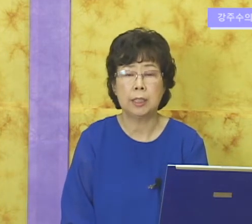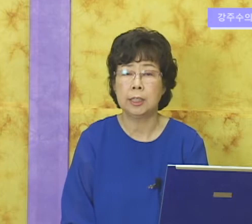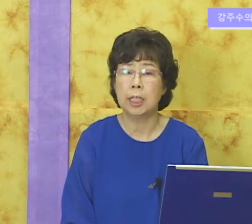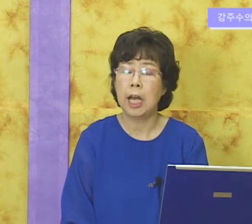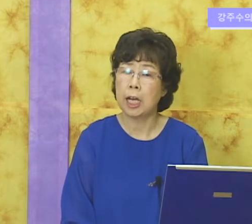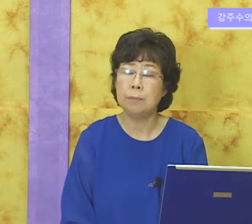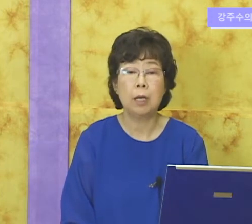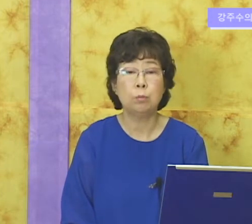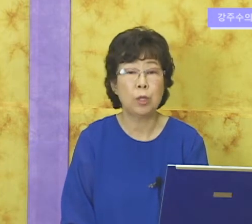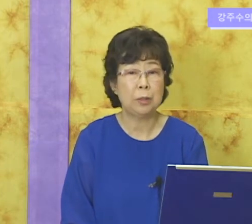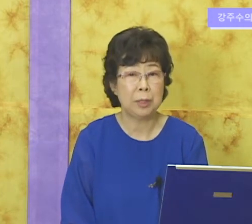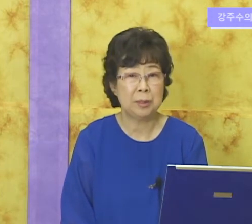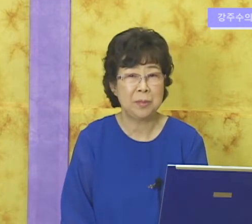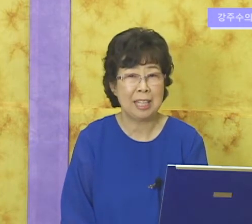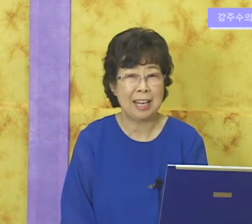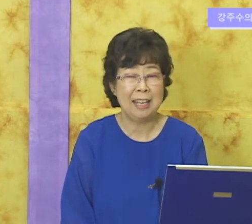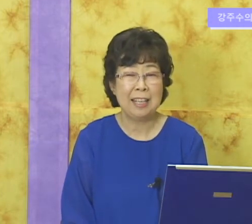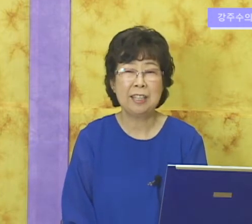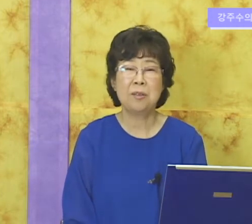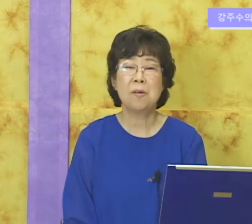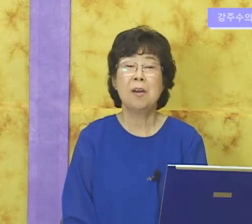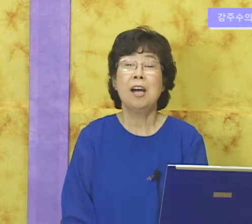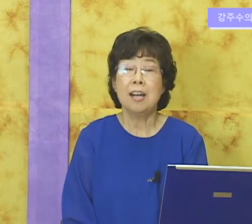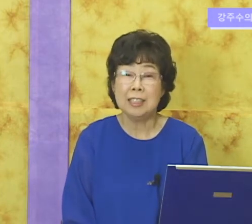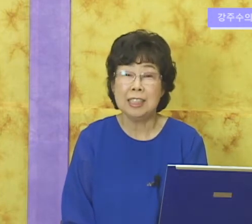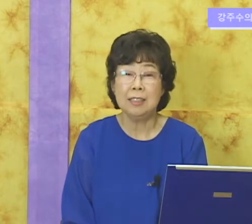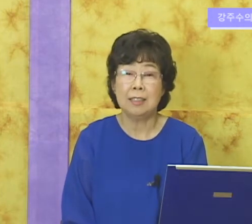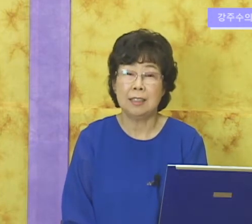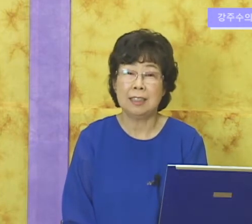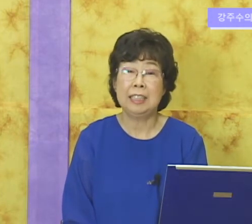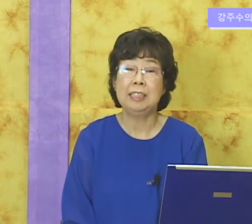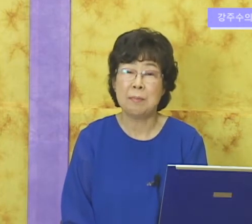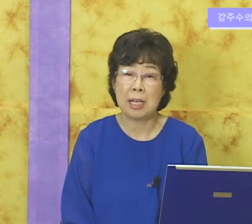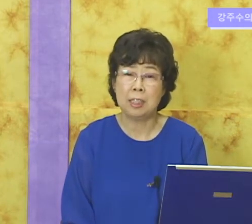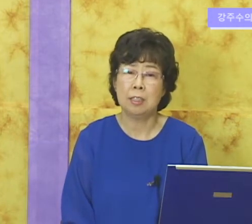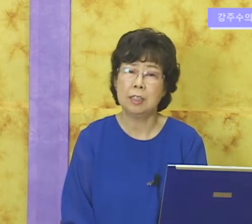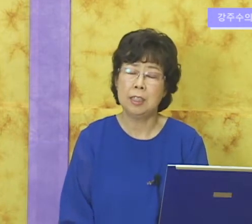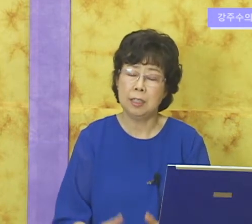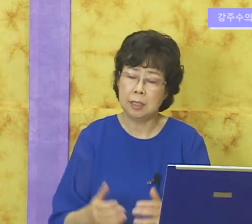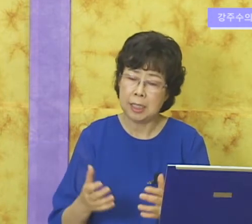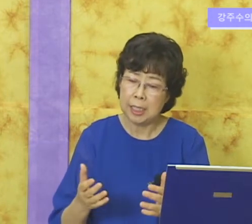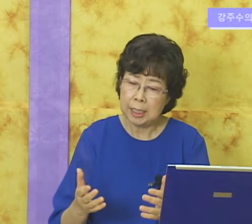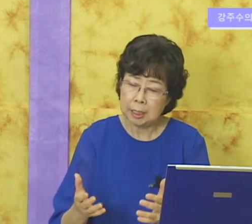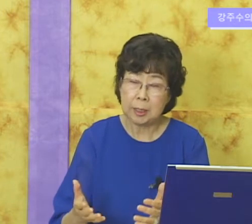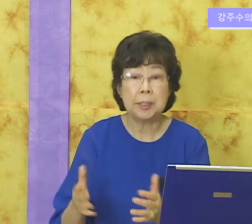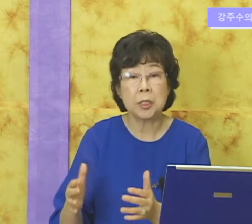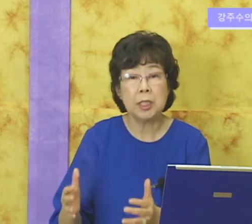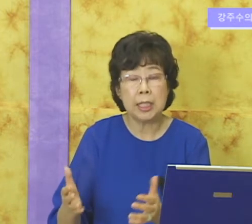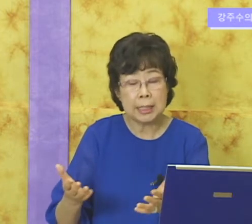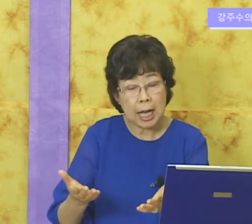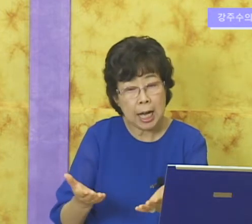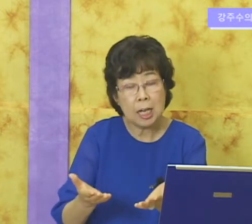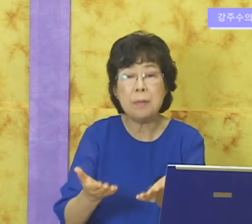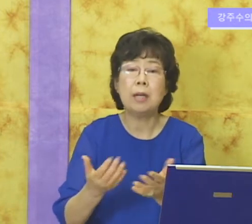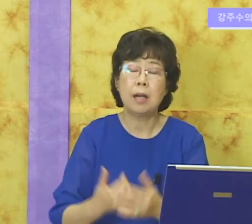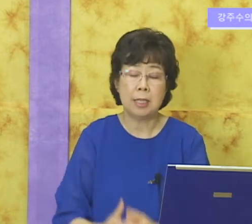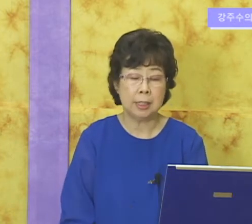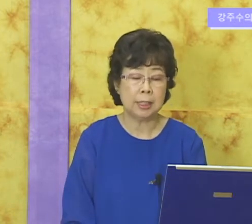그런 아름다운 문화도 있습니다. 그리고 어르신들을, 연세 많으신 어르신들을 그 청년들이 잘 배려하는